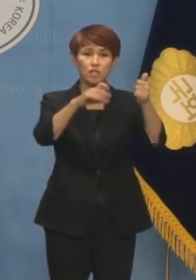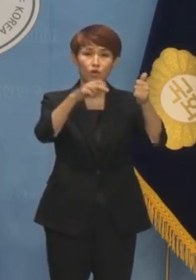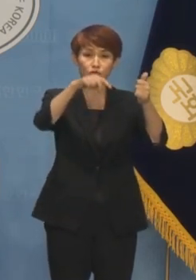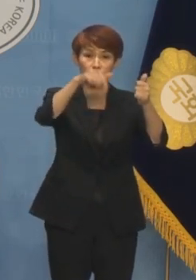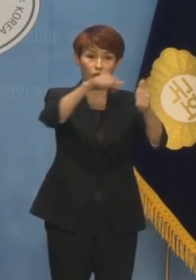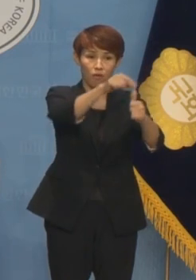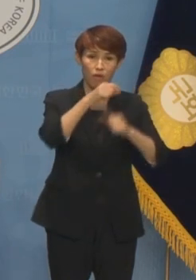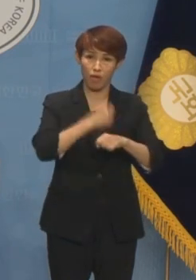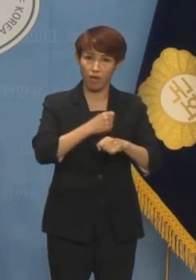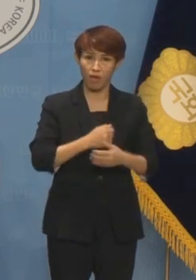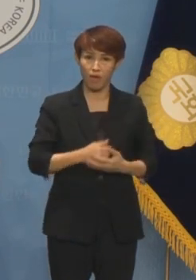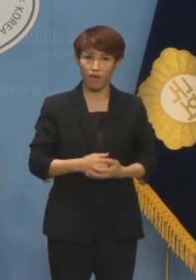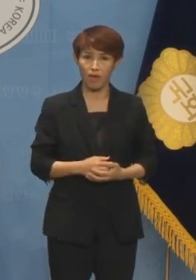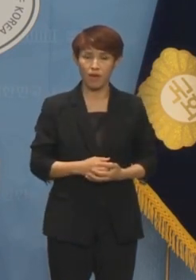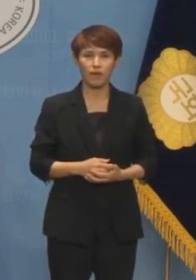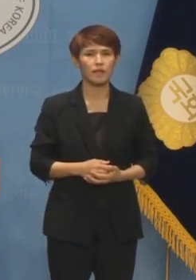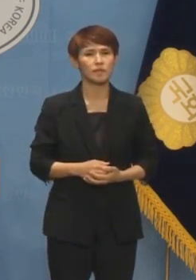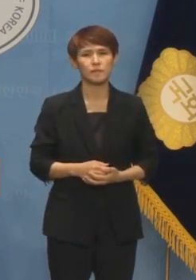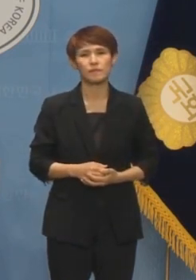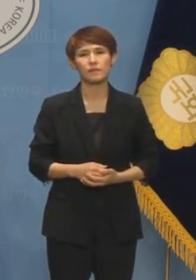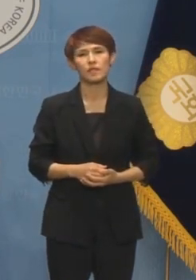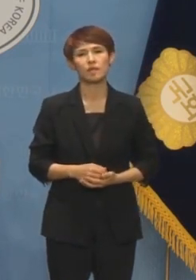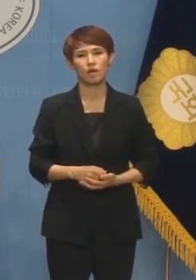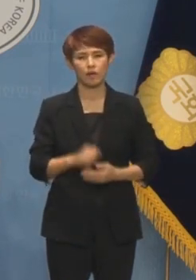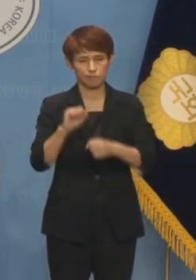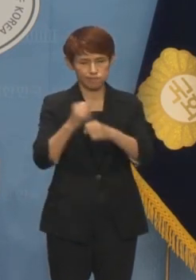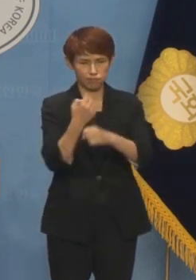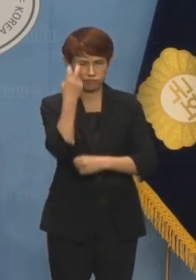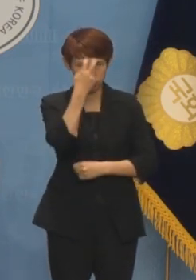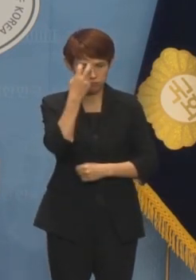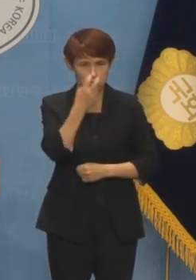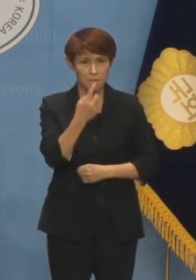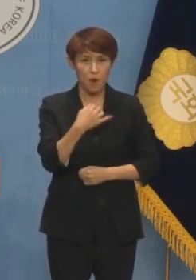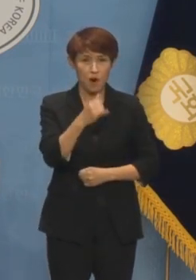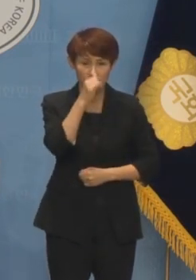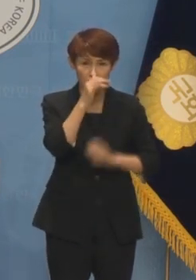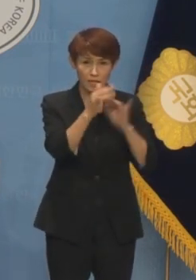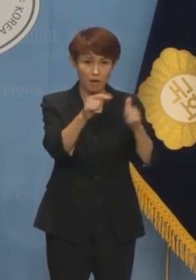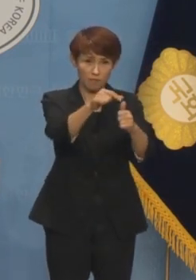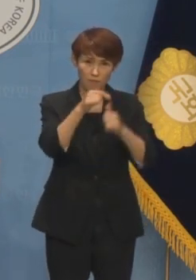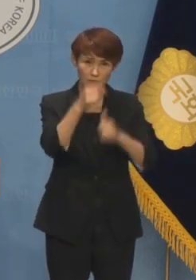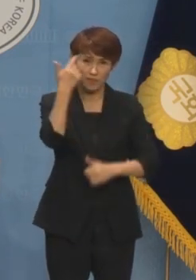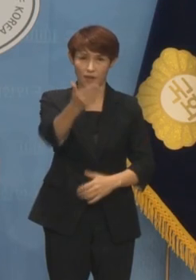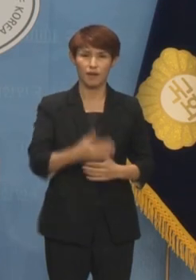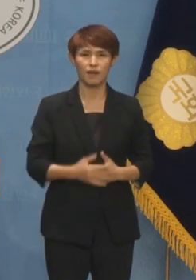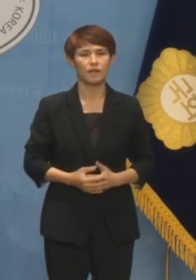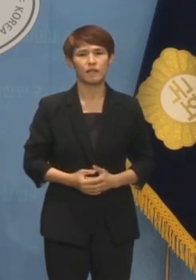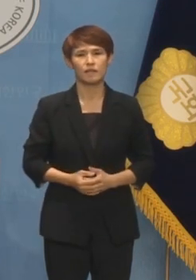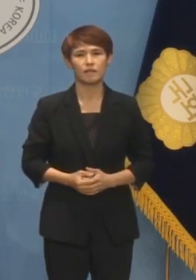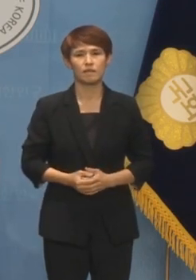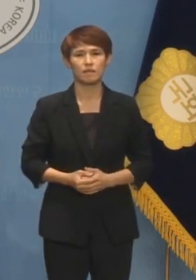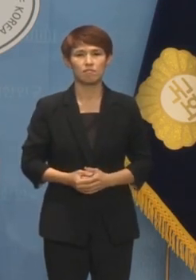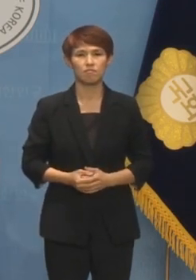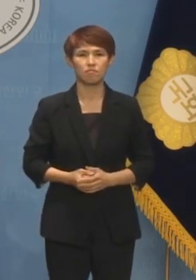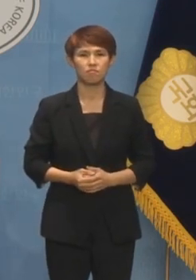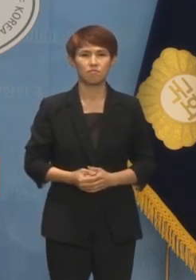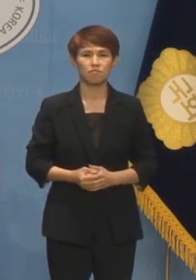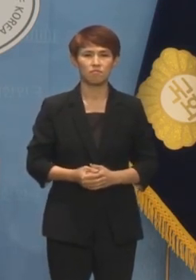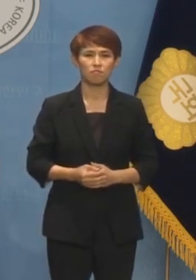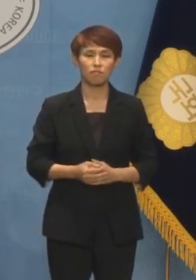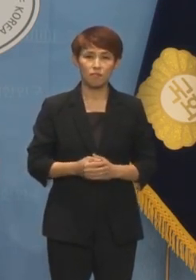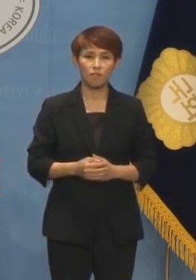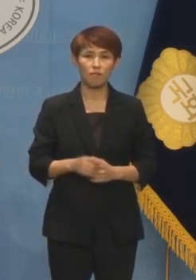친윤 검사들로 실패하자 이번엔 조작수사 의혹이 있는 경력직까지 데려온 것입니까? 더 센 칼잡이